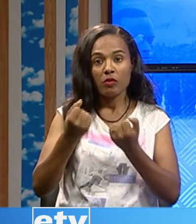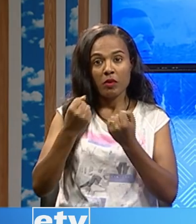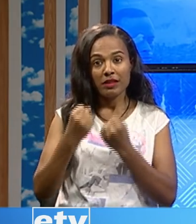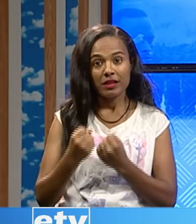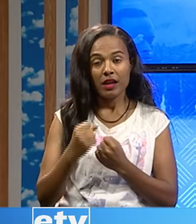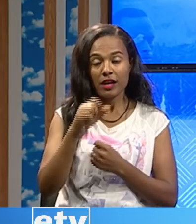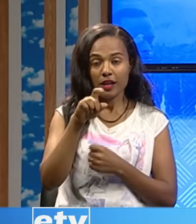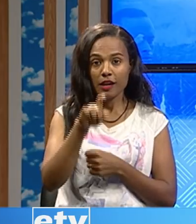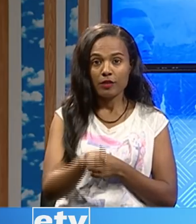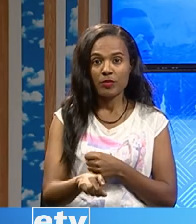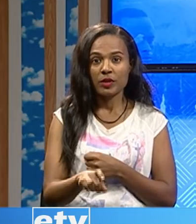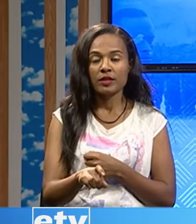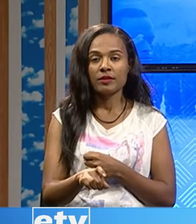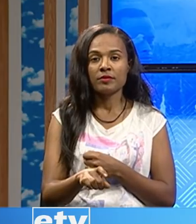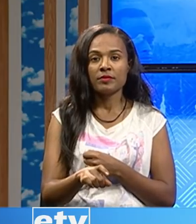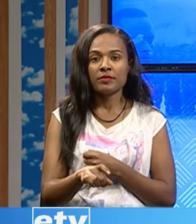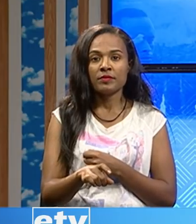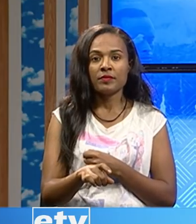አለብን።